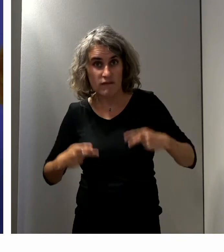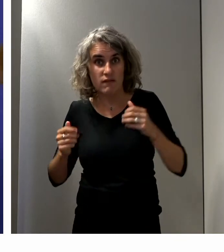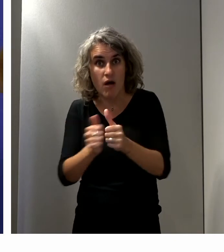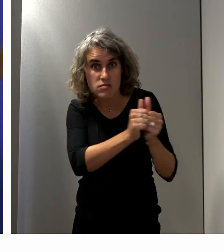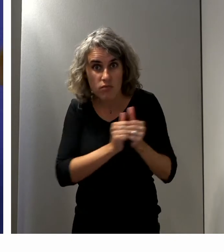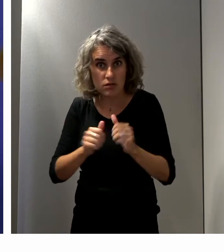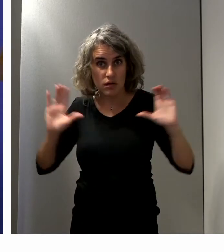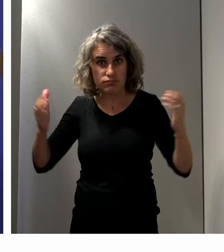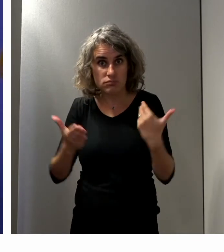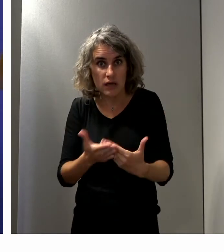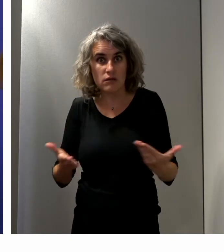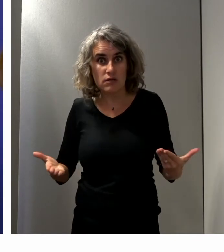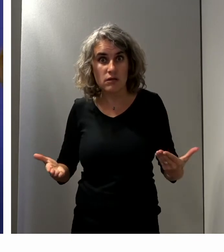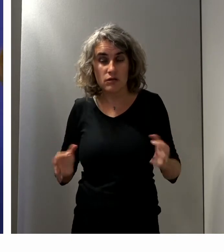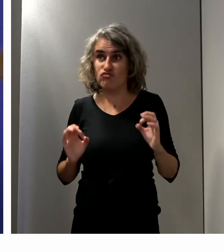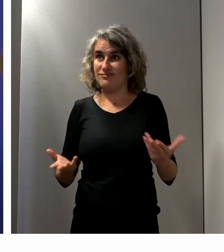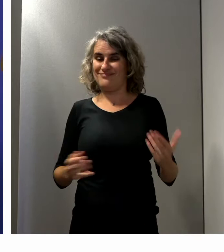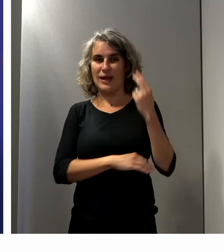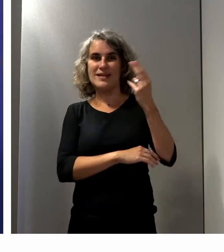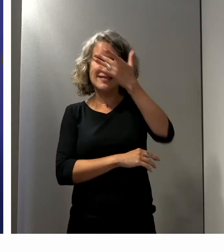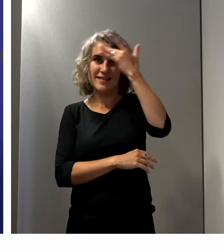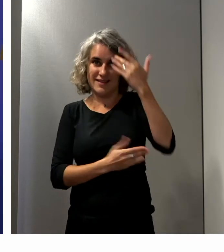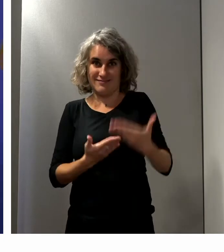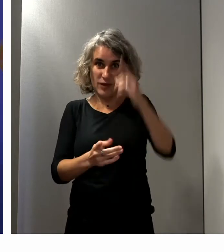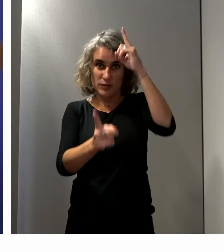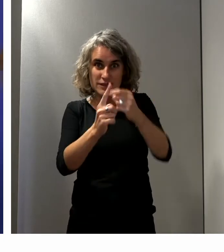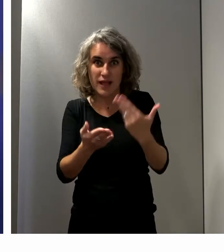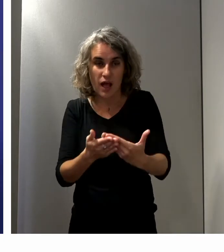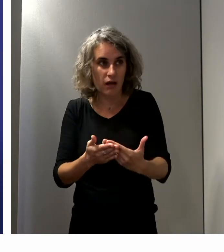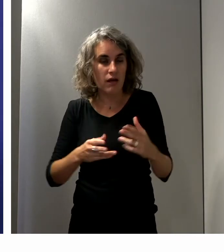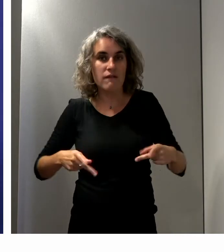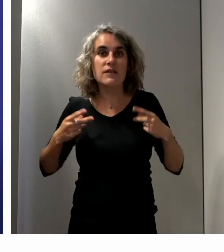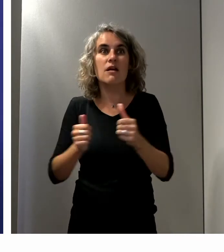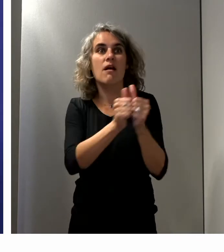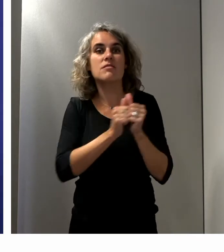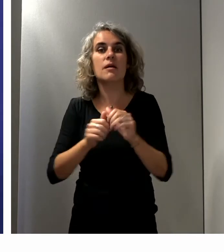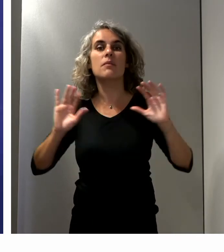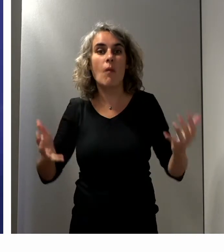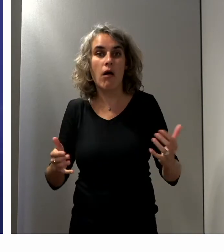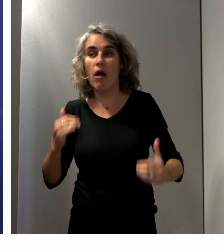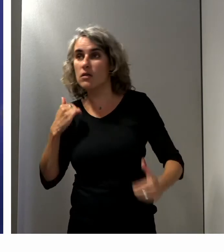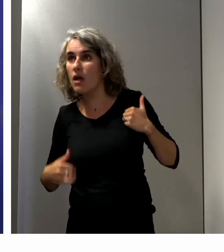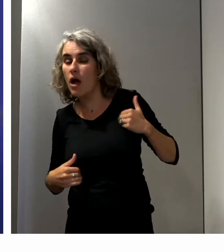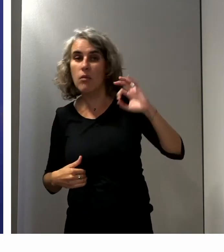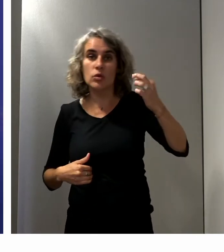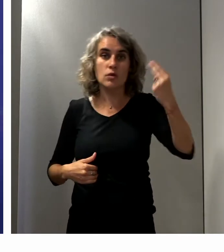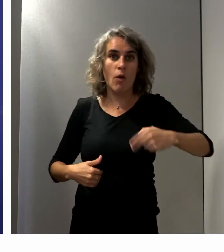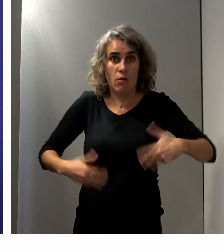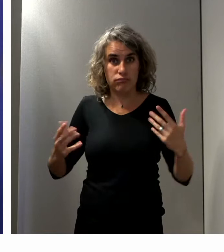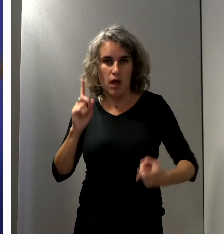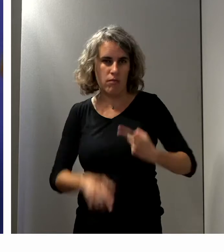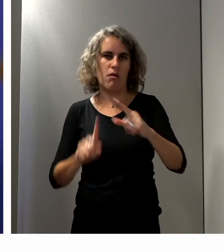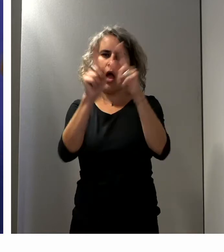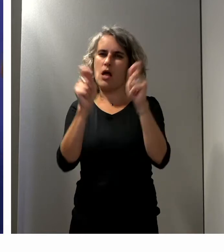qu'on développe pendant toutes ces journées des universités d'été. C'est comment vivre ensemble avec handicap ou sans handicap pour qu'on se